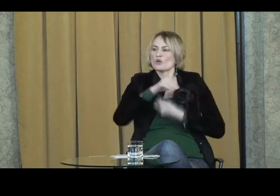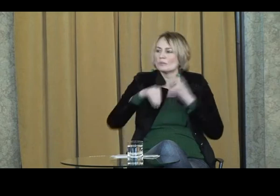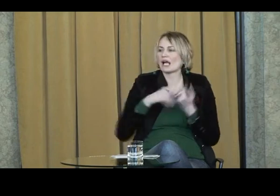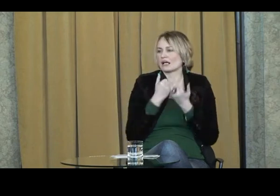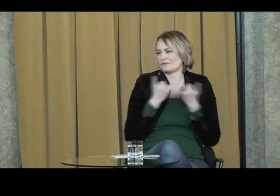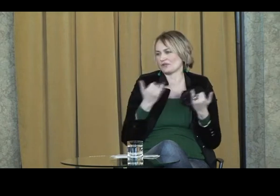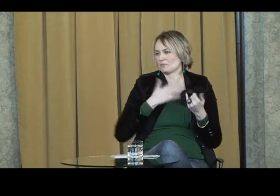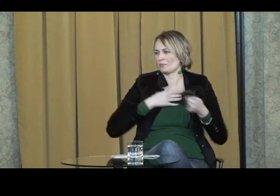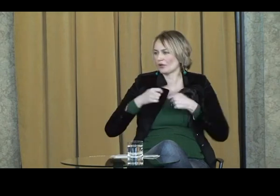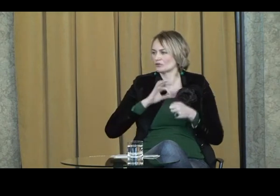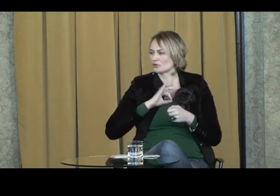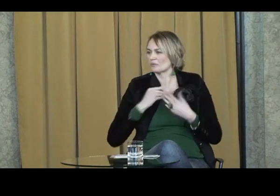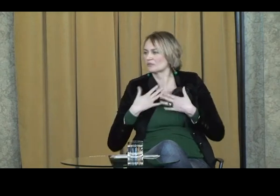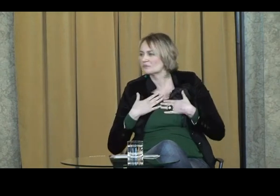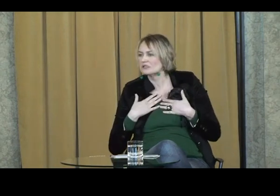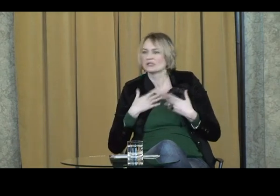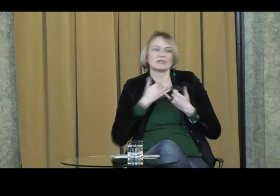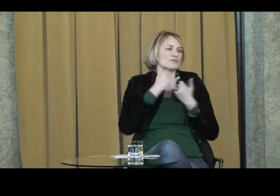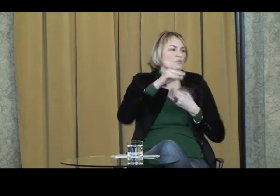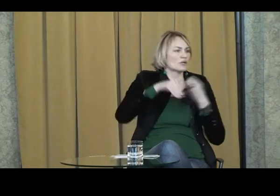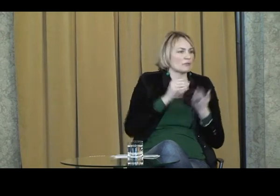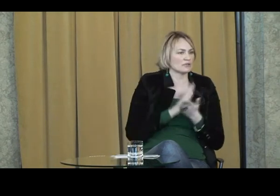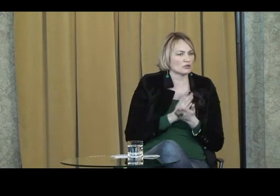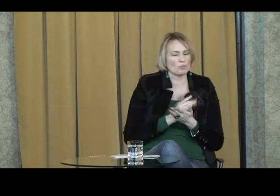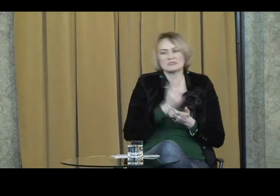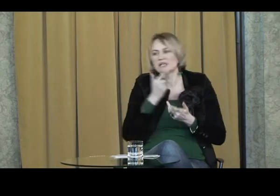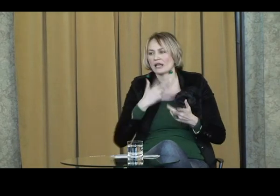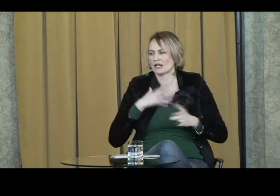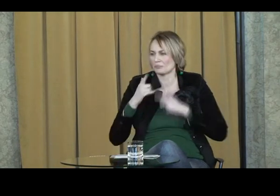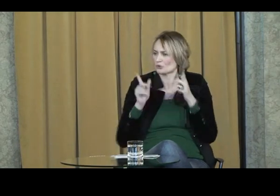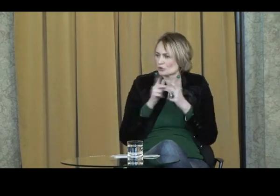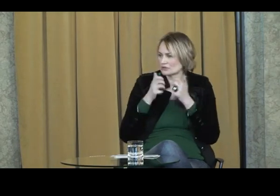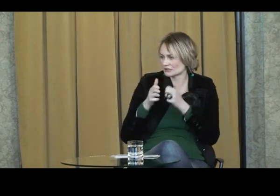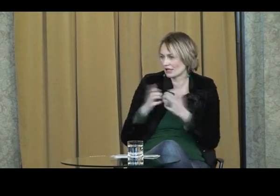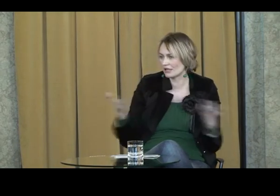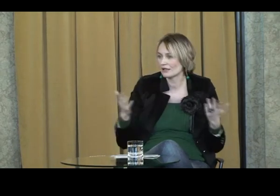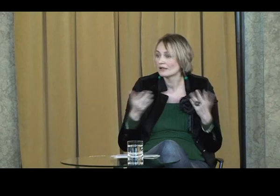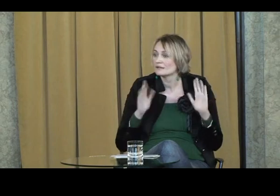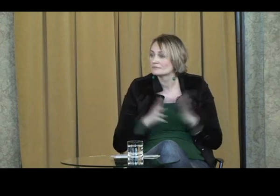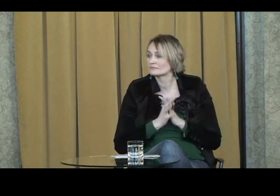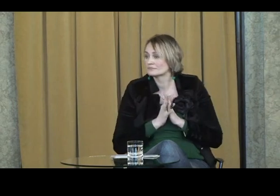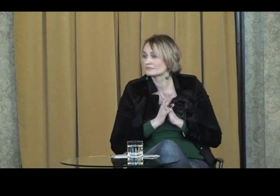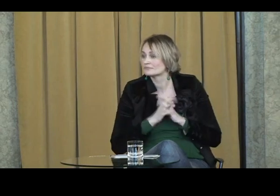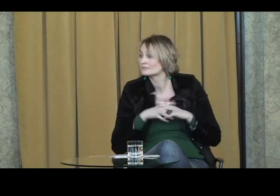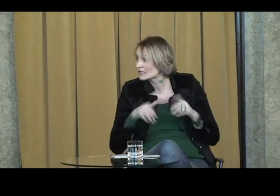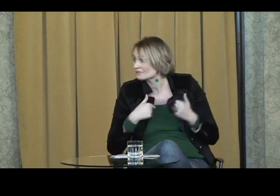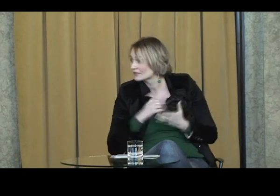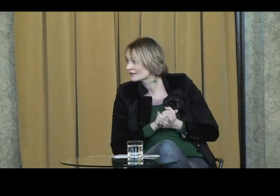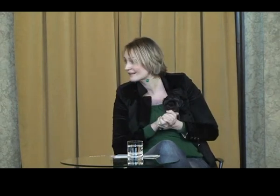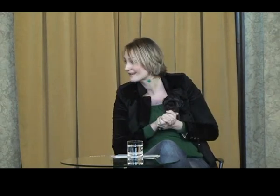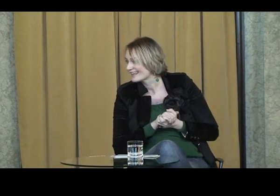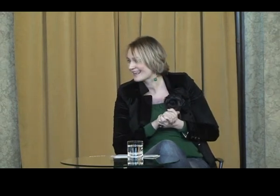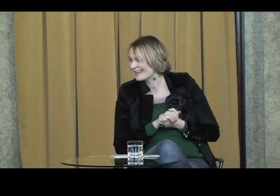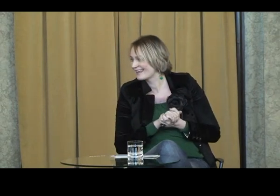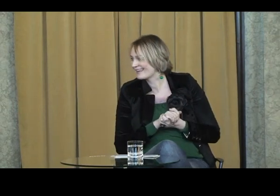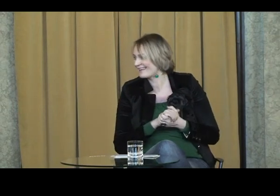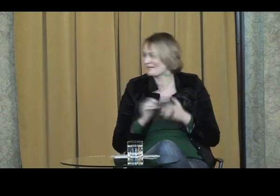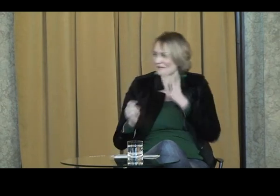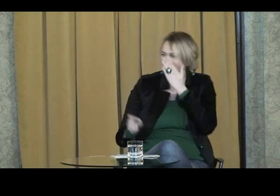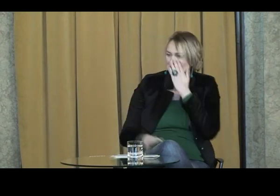Ich möchte Umgang von politischen Kollegen mit mir und Dolmetscherinnen aus meinem Leben einen Schwank richten. Darf ich ja? Interessiert Sie? Ja?